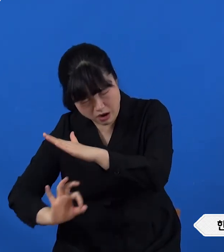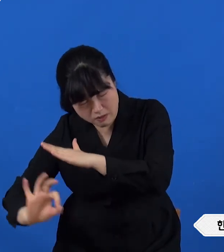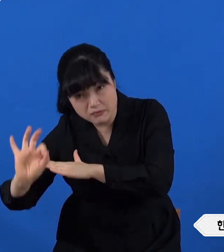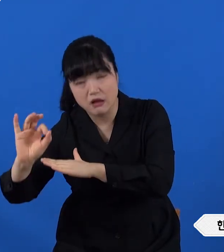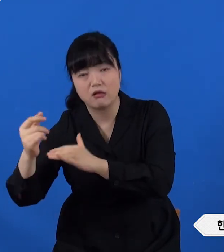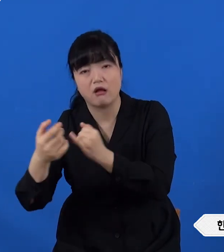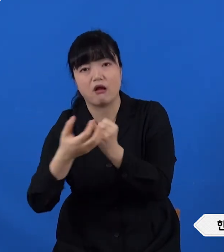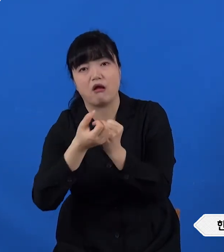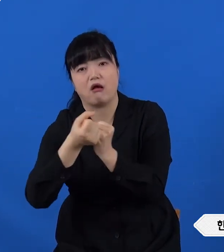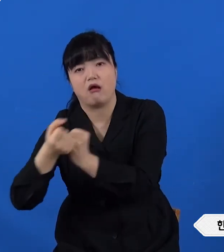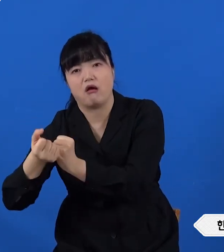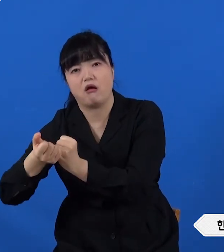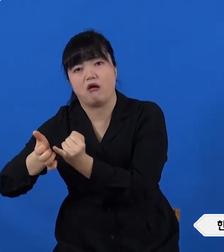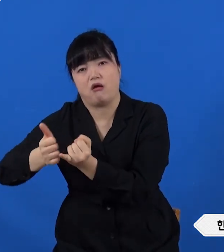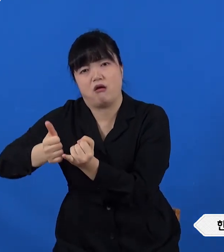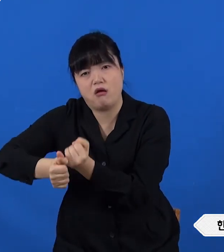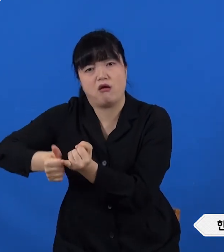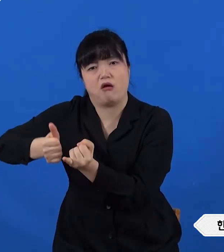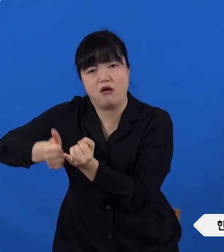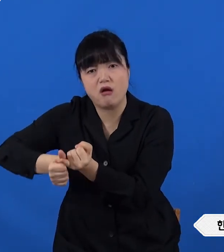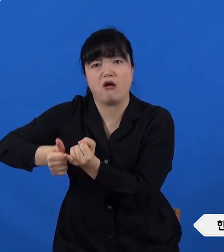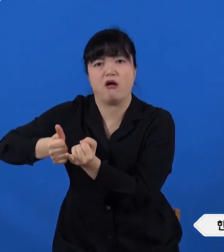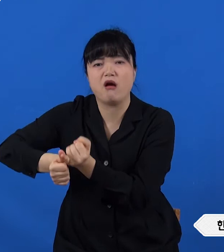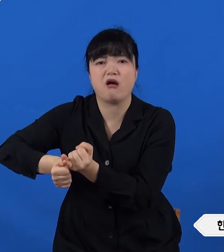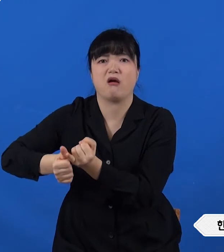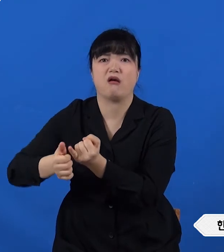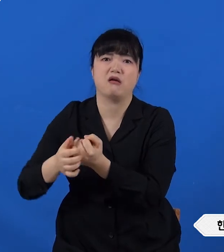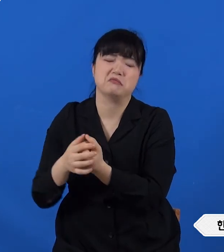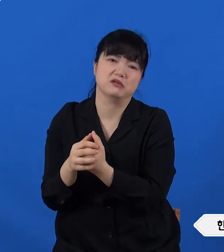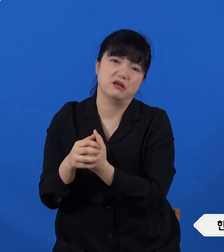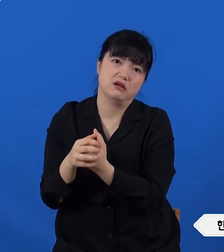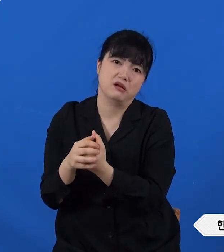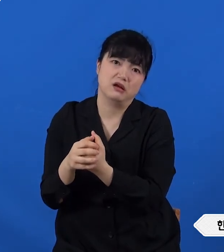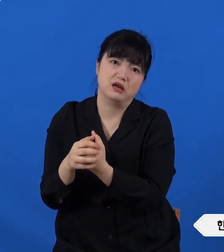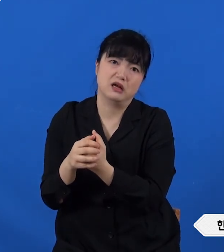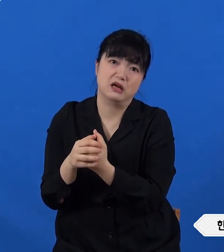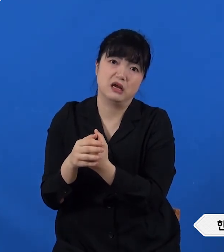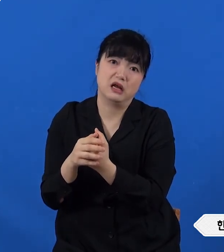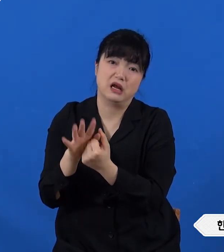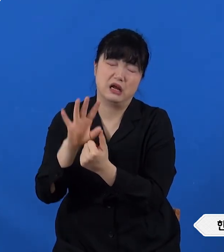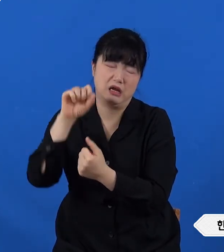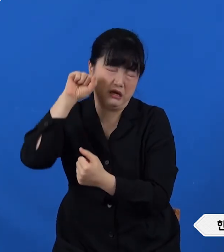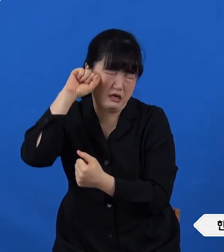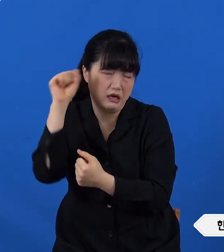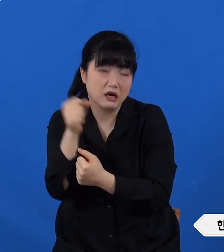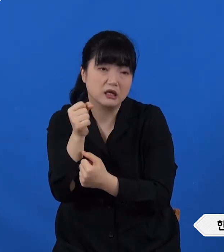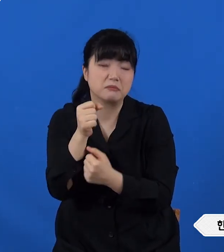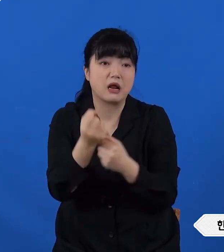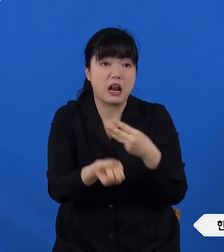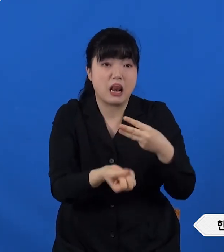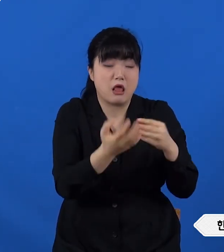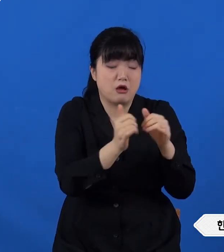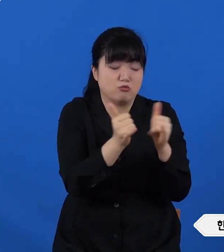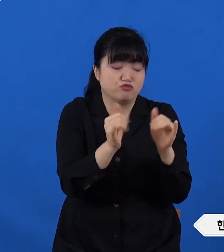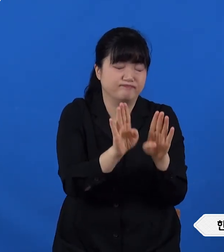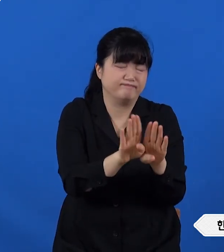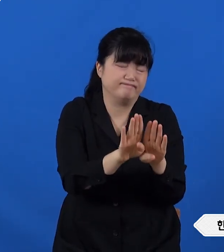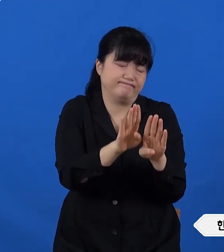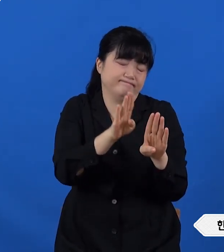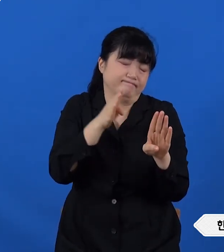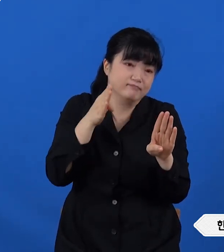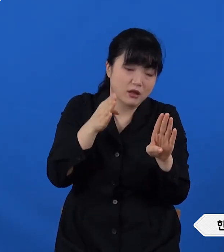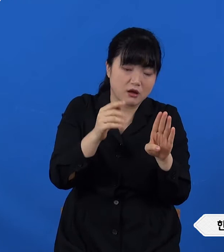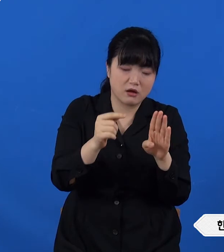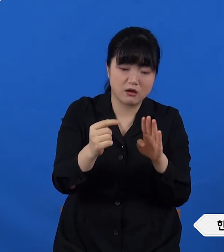끌고 가서 집단 성폭행을 했습니다. 아침이 되어서 레위인이 문을 열고 밖에